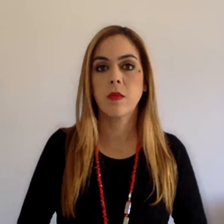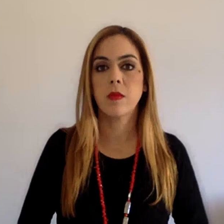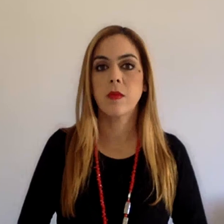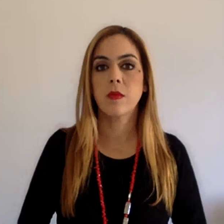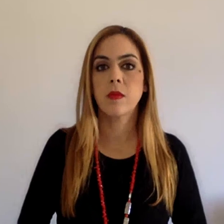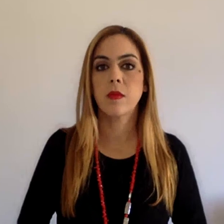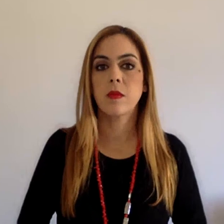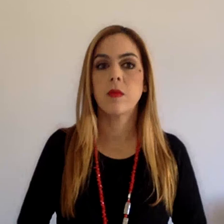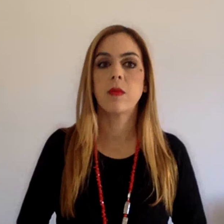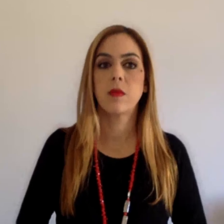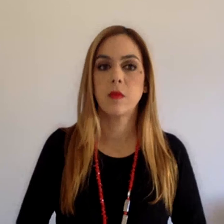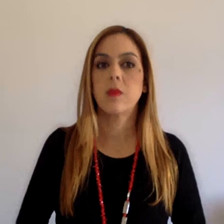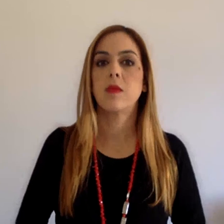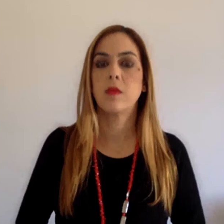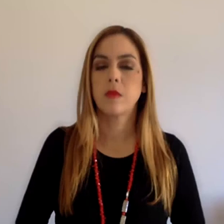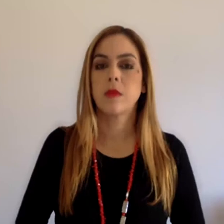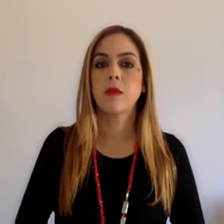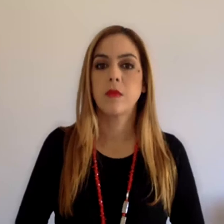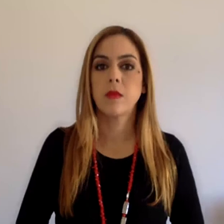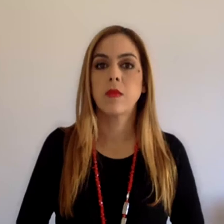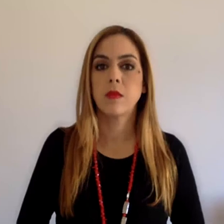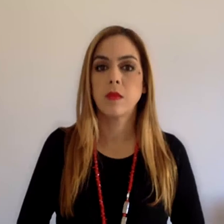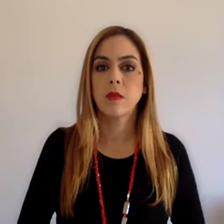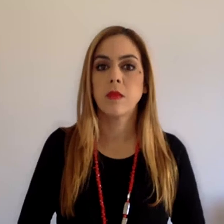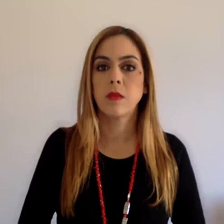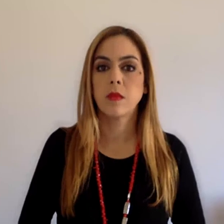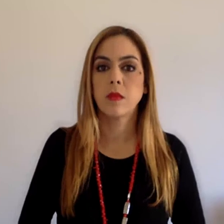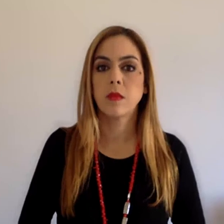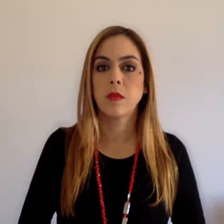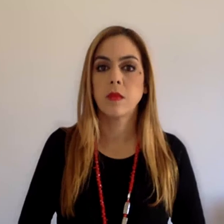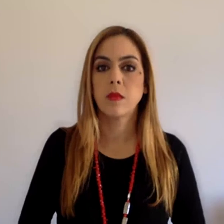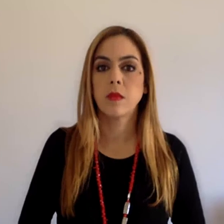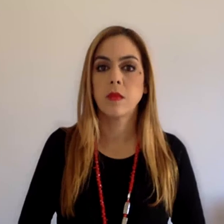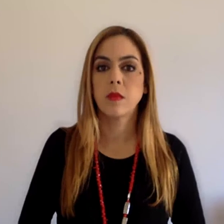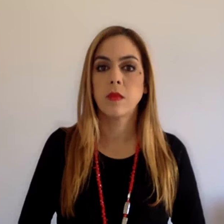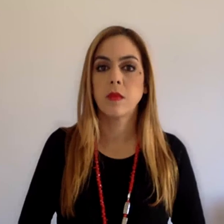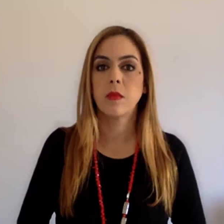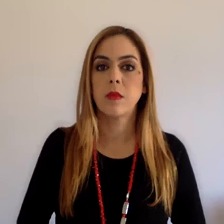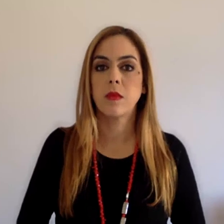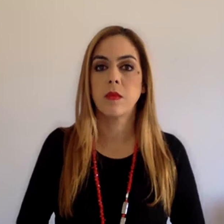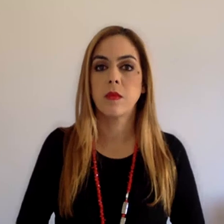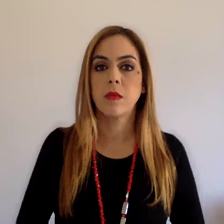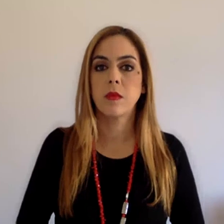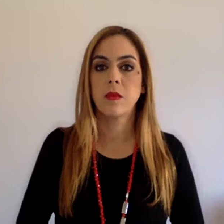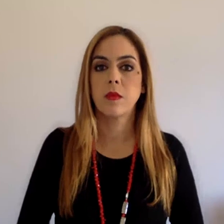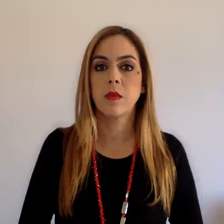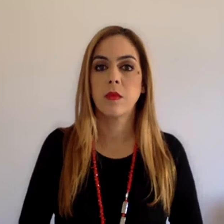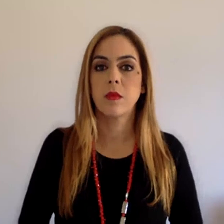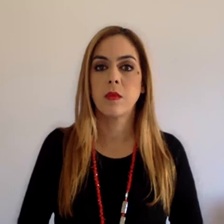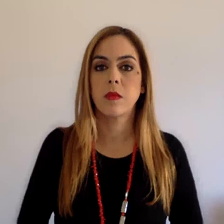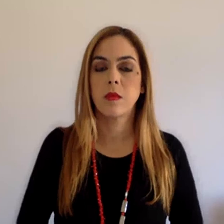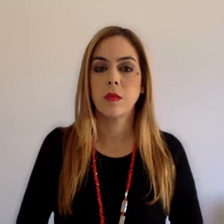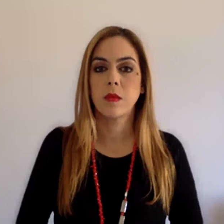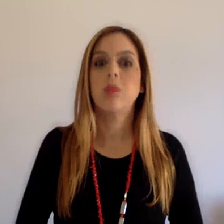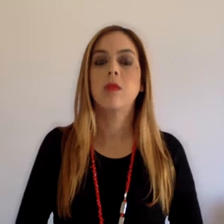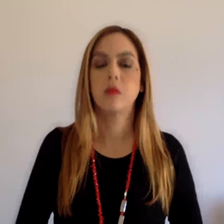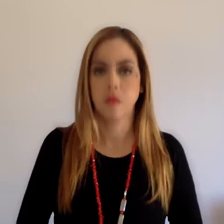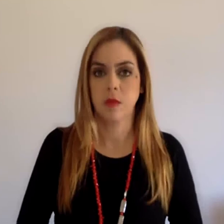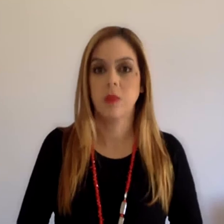251 70 este es nuestro número del área de san juan nosotros también tenemos un centro a las en utuado